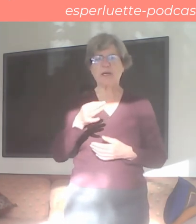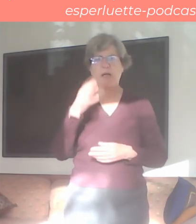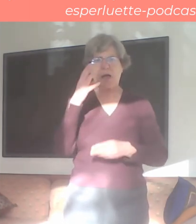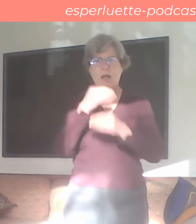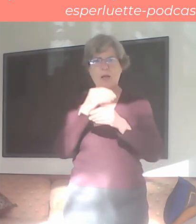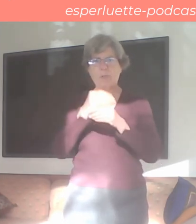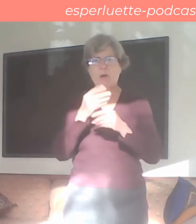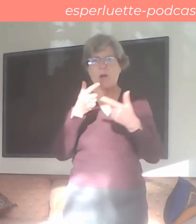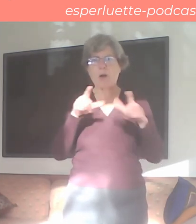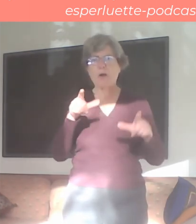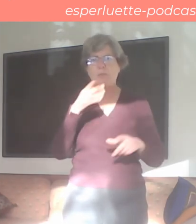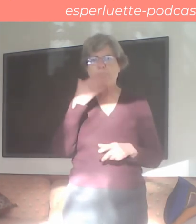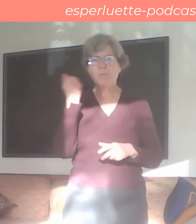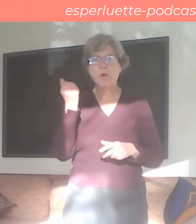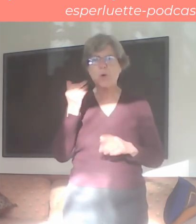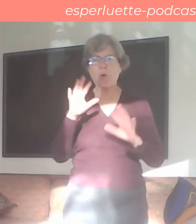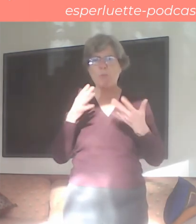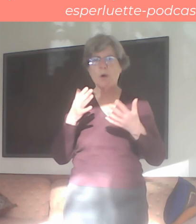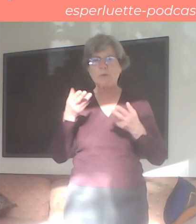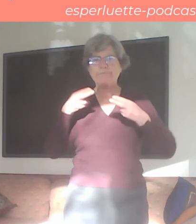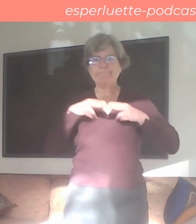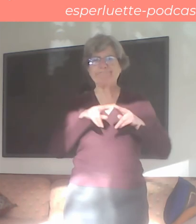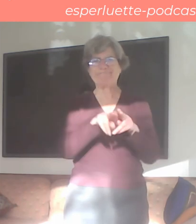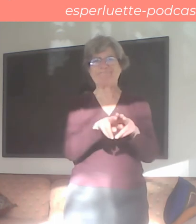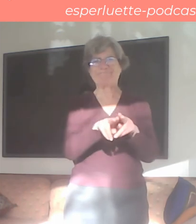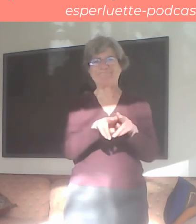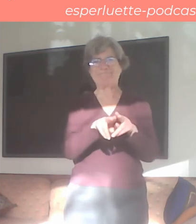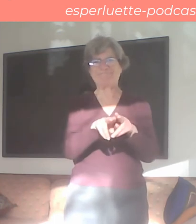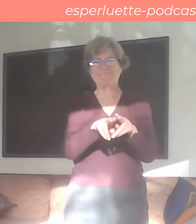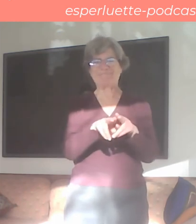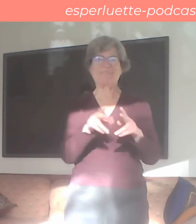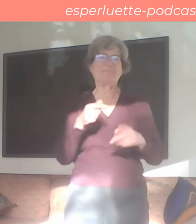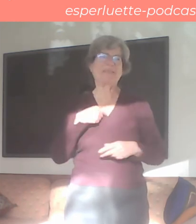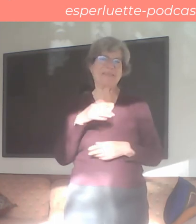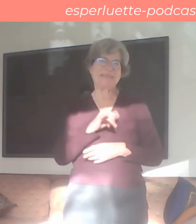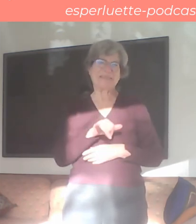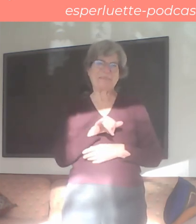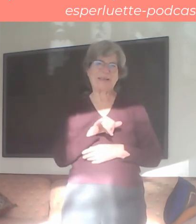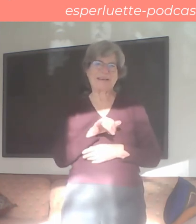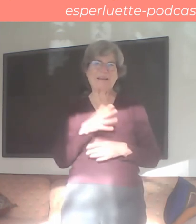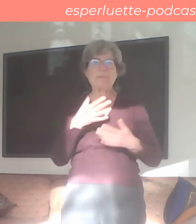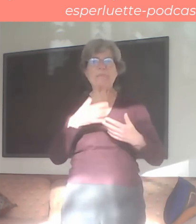68 aussi. Hein, faut pas. Y avait aussi cette dynamique-là. Moi, je pense que c'est le